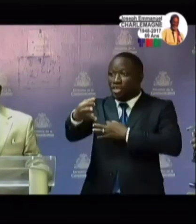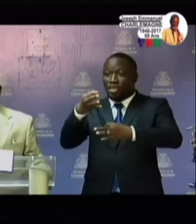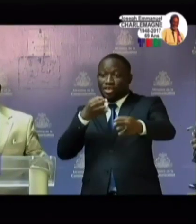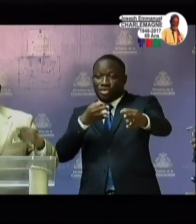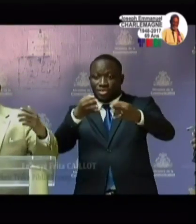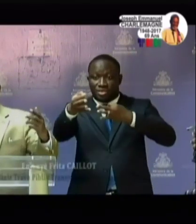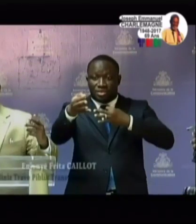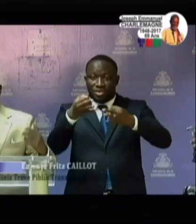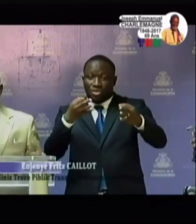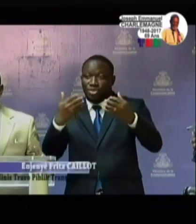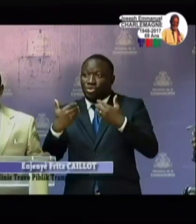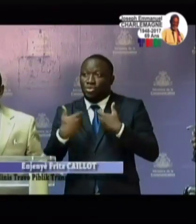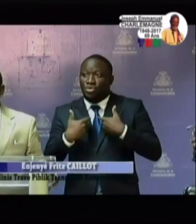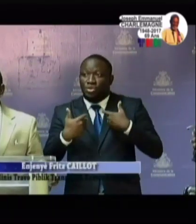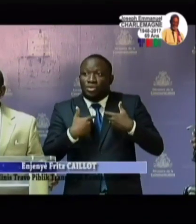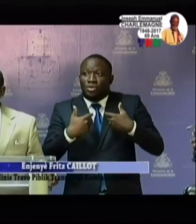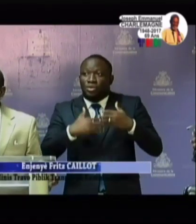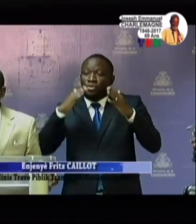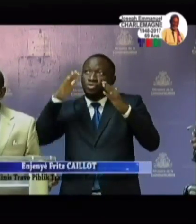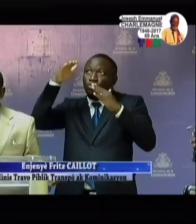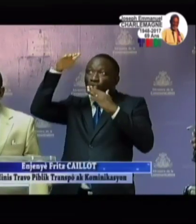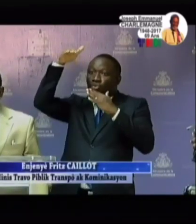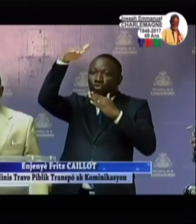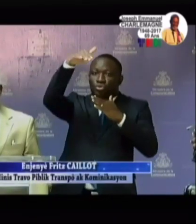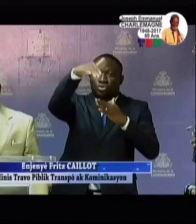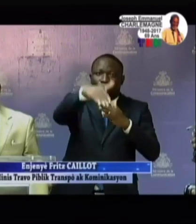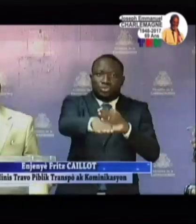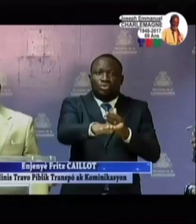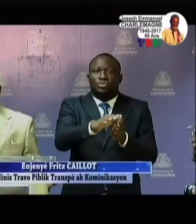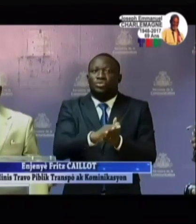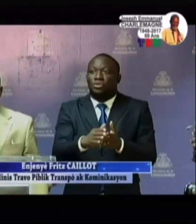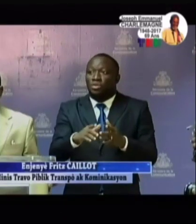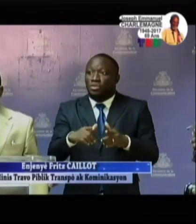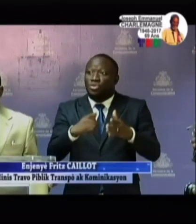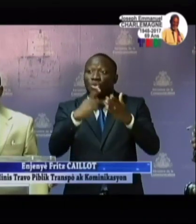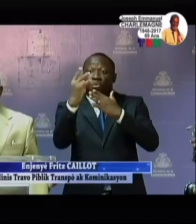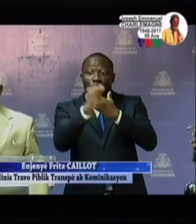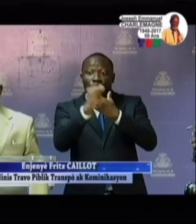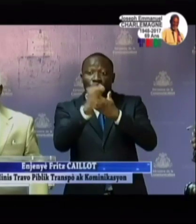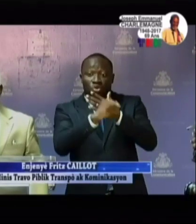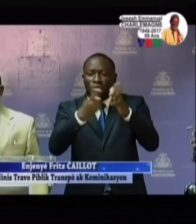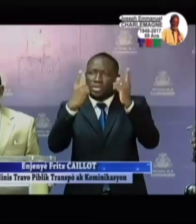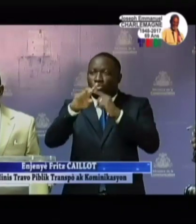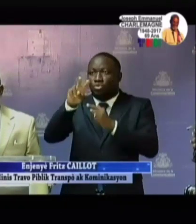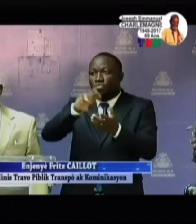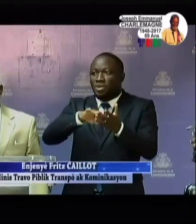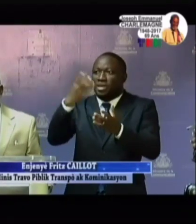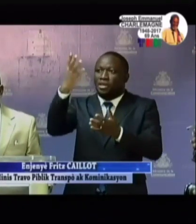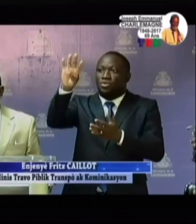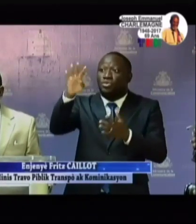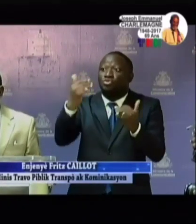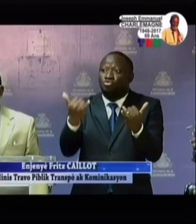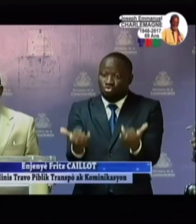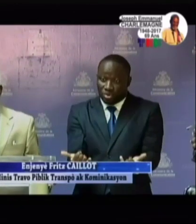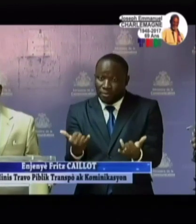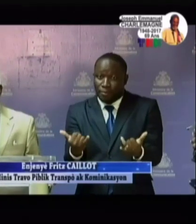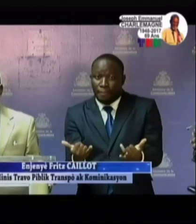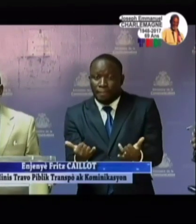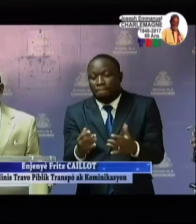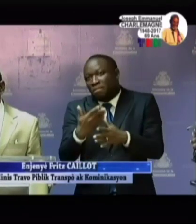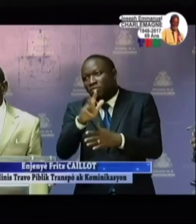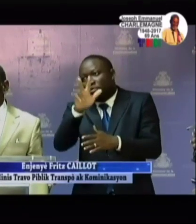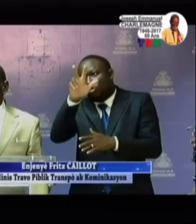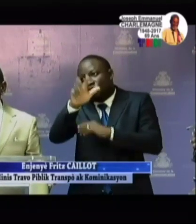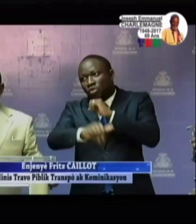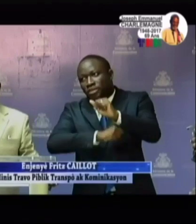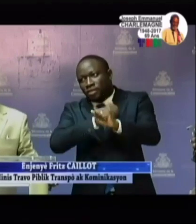nous avons les viaducs de la marine haïtienne. Et son projet a commencé depuis environ 2014. À date, c'est fait environ